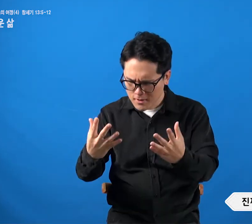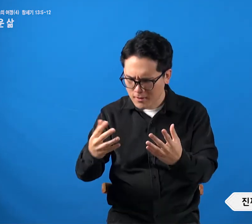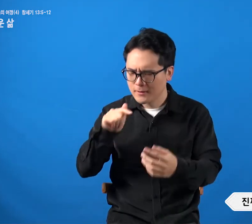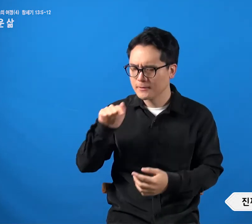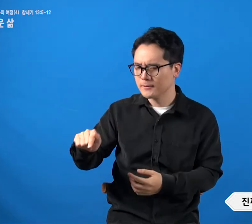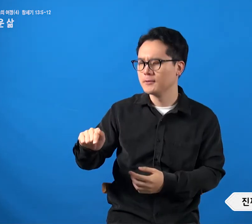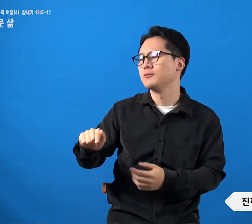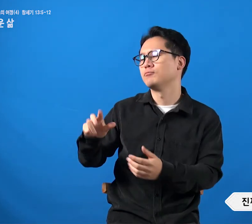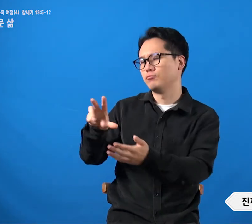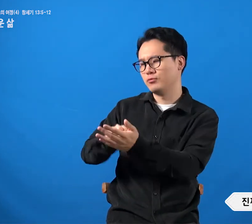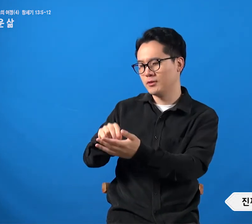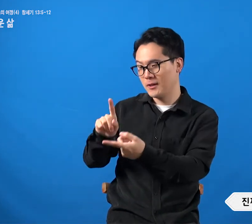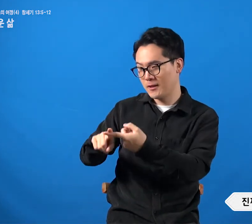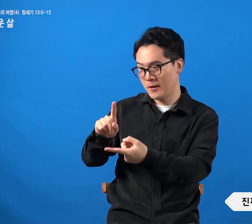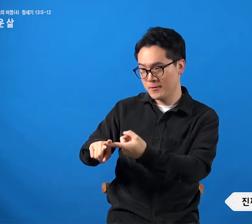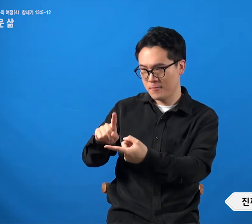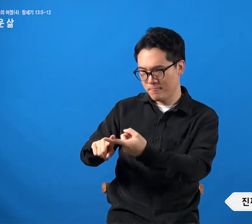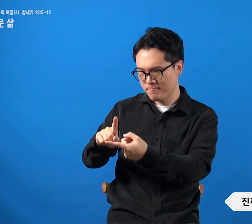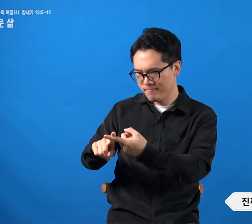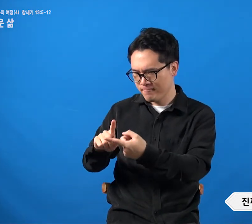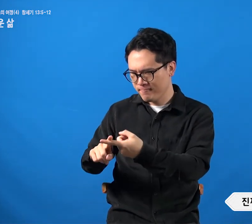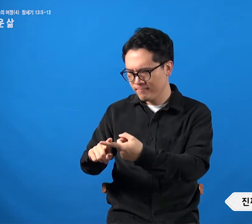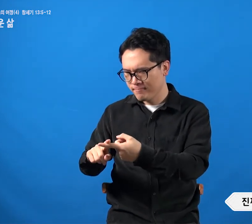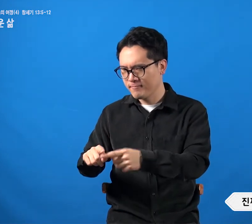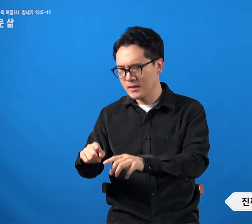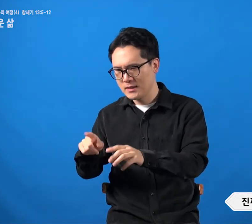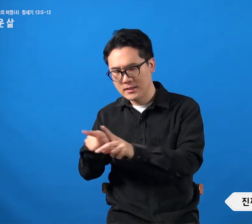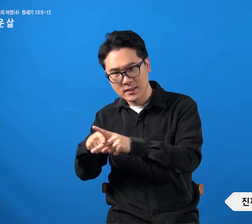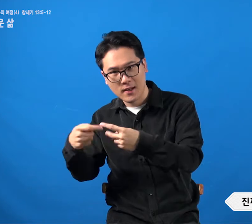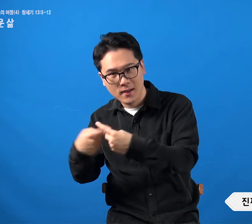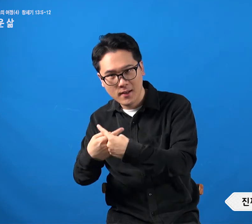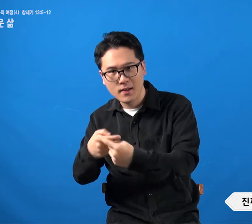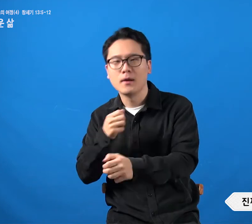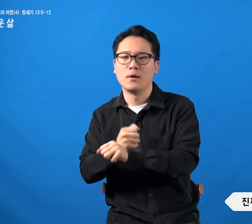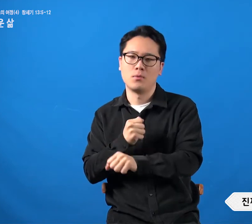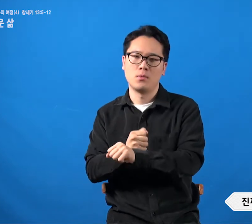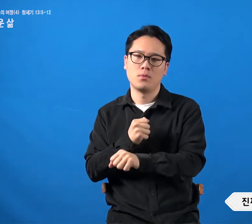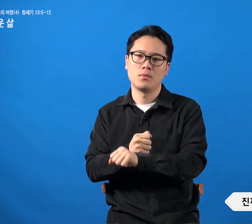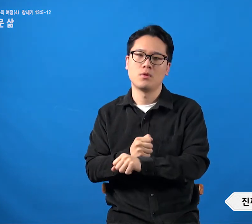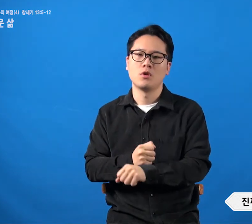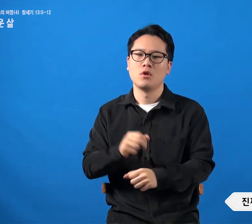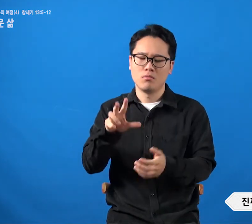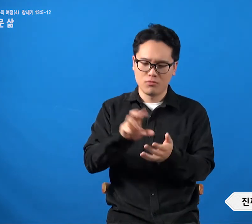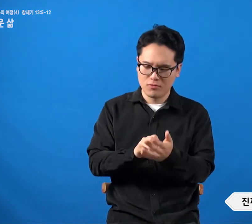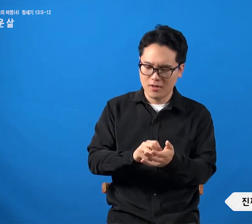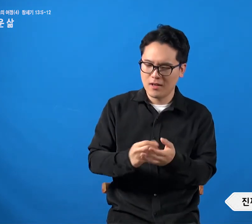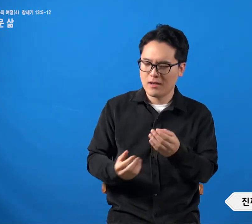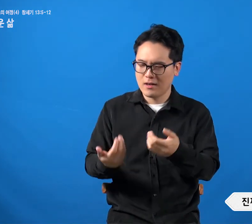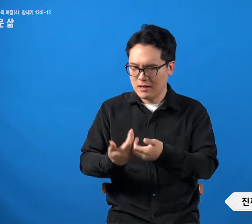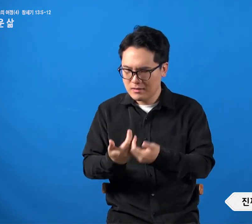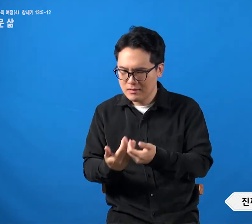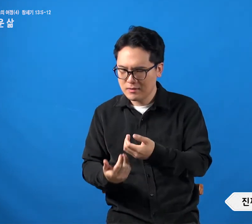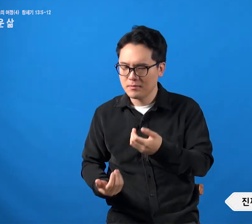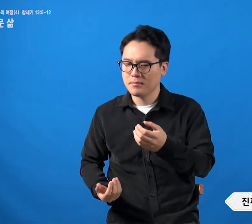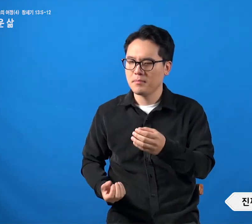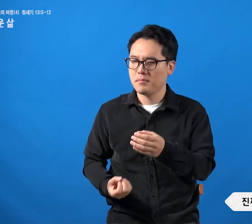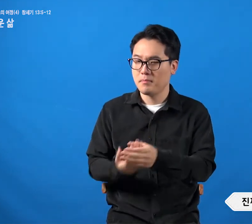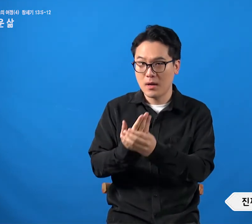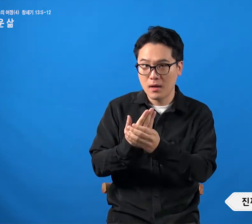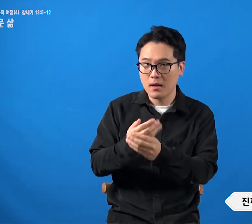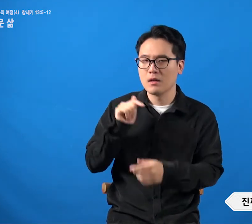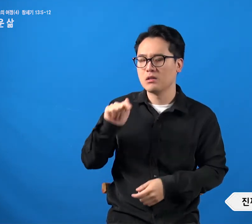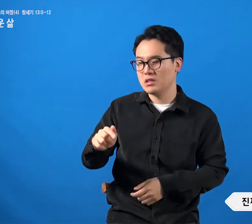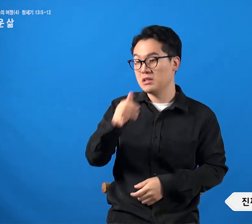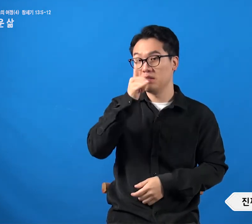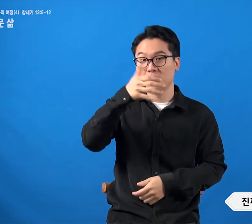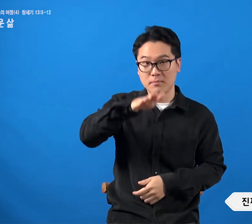사람을 이해합니다. 그리고 그 분별력 가운데 이야기합니다. 이 문제와 갈등이 존재하지만 우리의